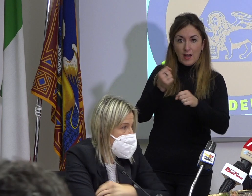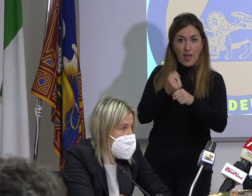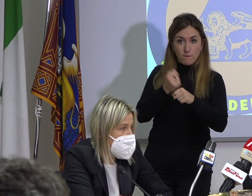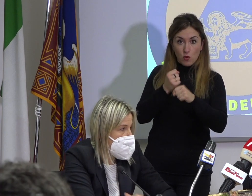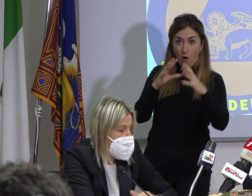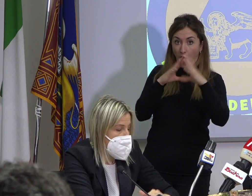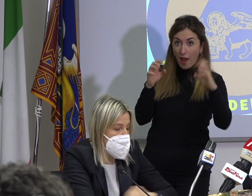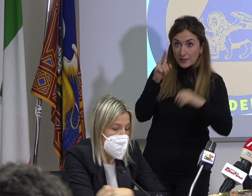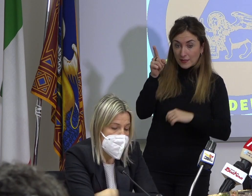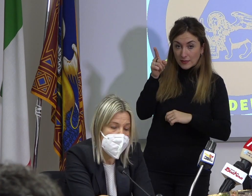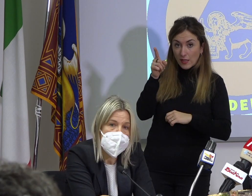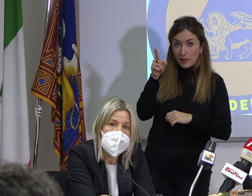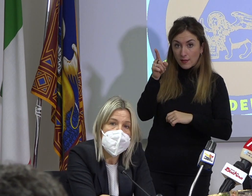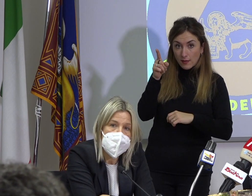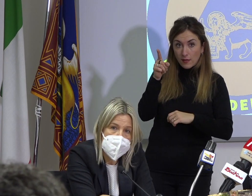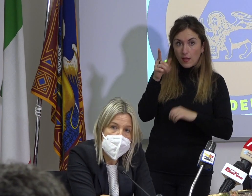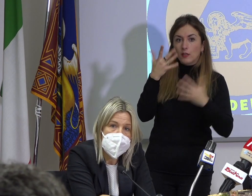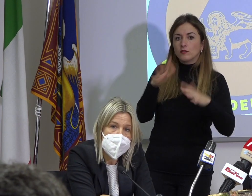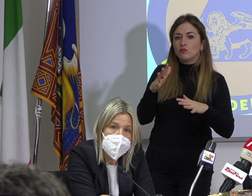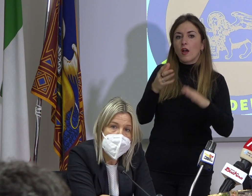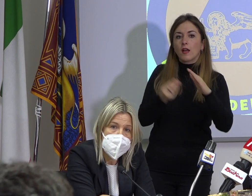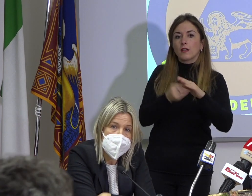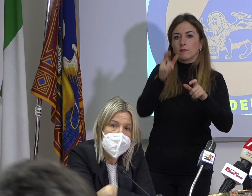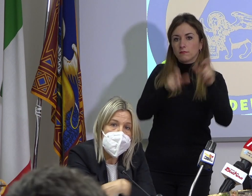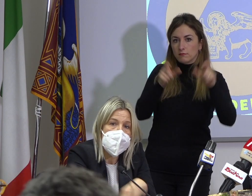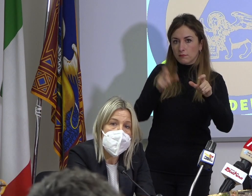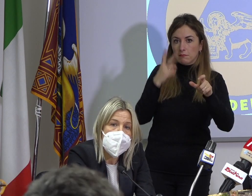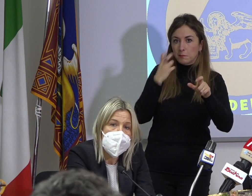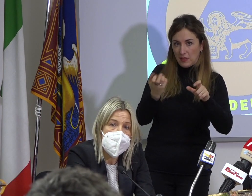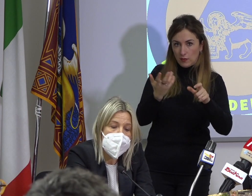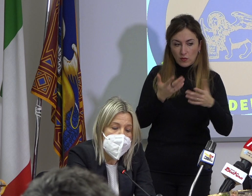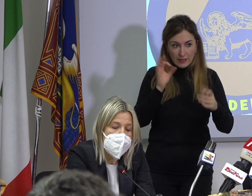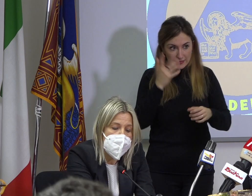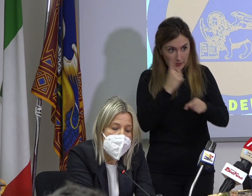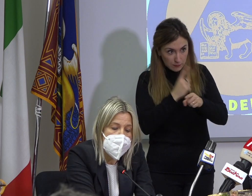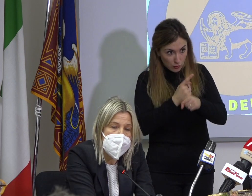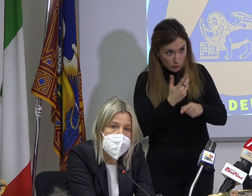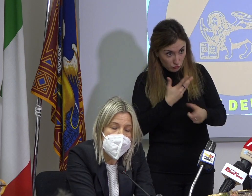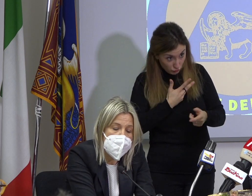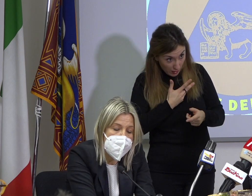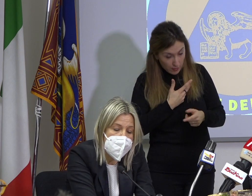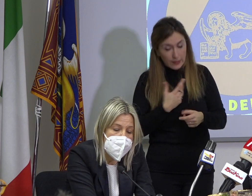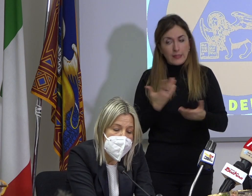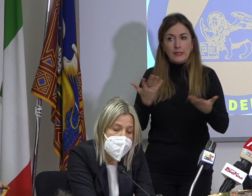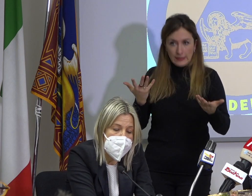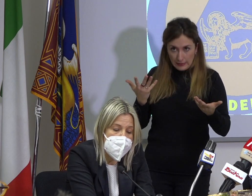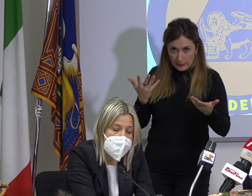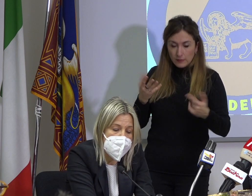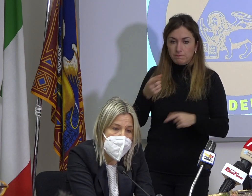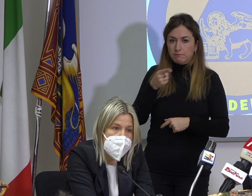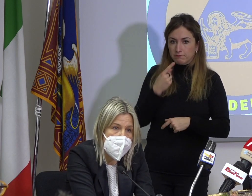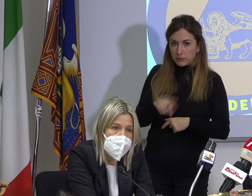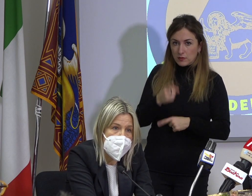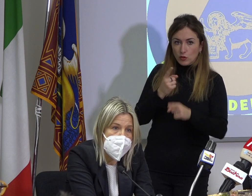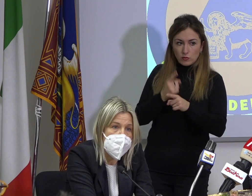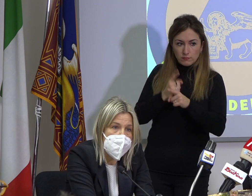Veneto. Numeri che comprendono pazienti Covid più di 3.000 e pazienti ordinari. La pressione è sempre più forte negli